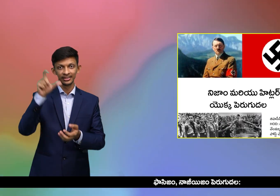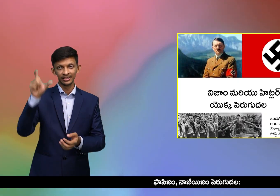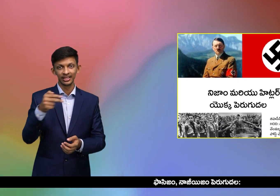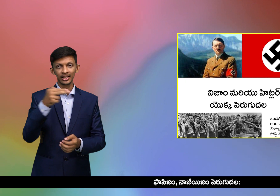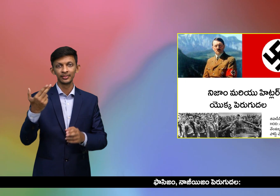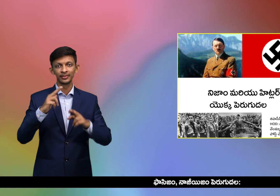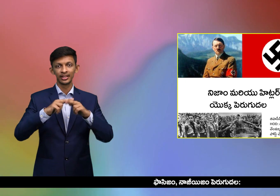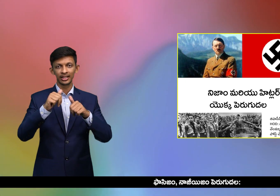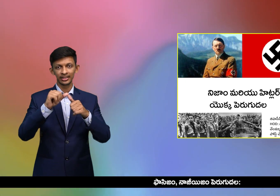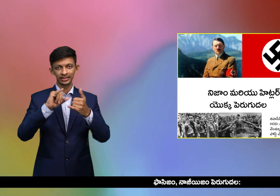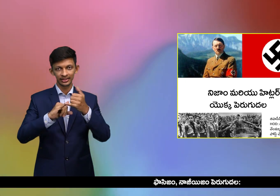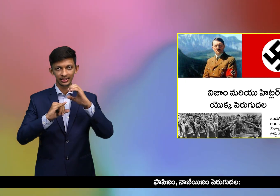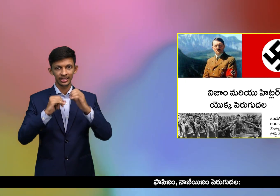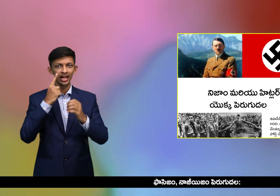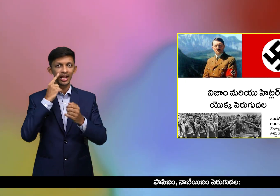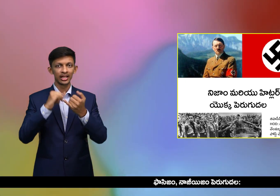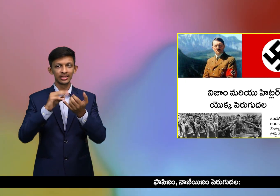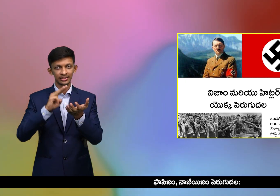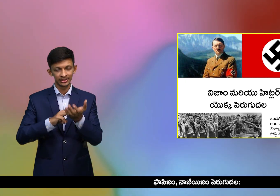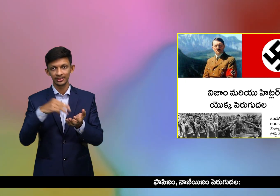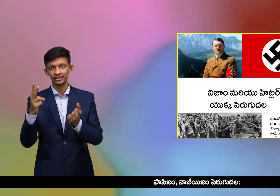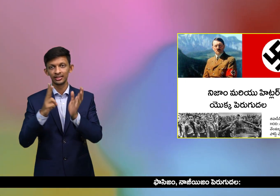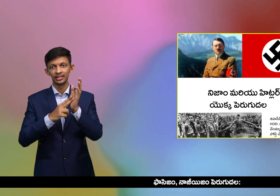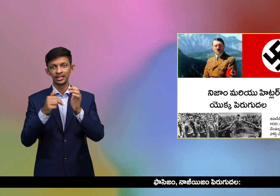ఫాసిజం, నాజీయిజం పెరుగుదల.